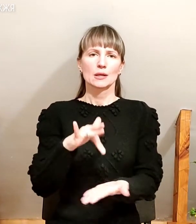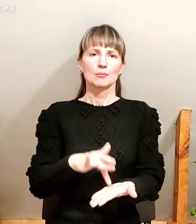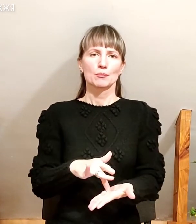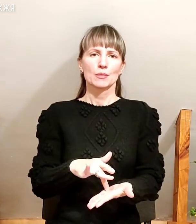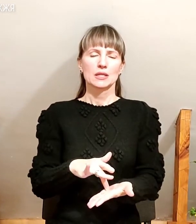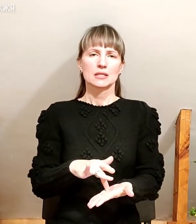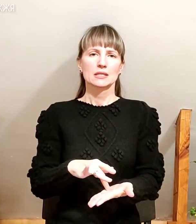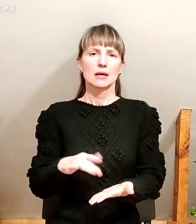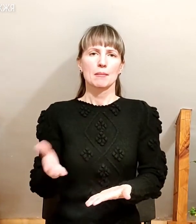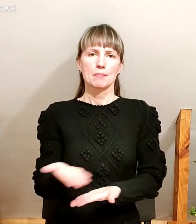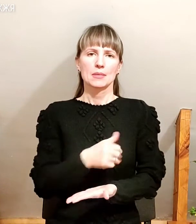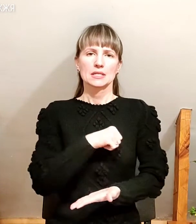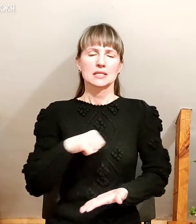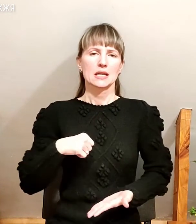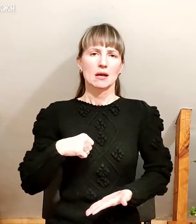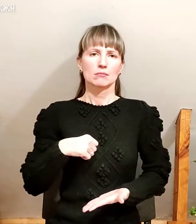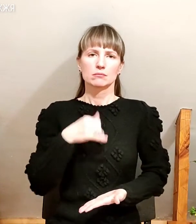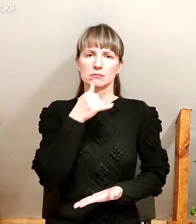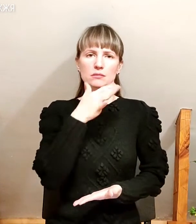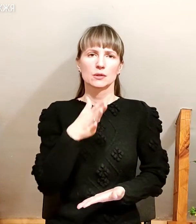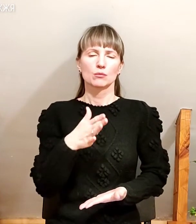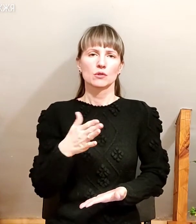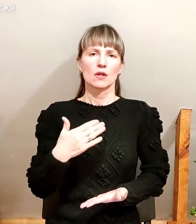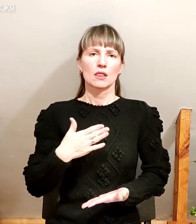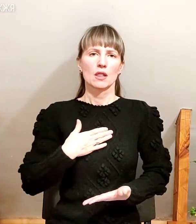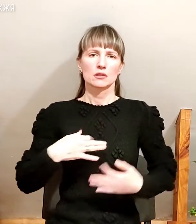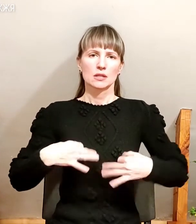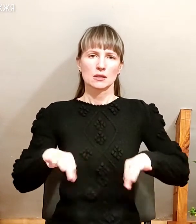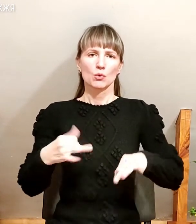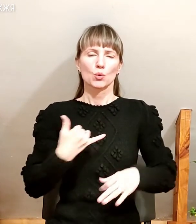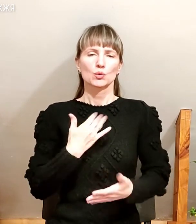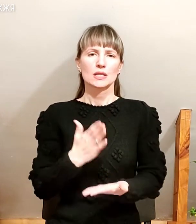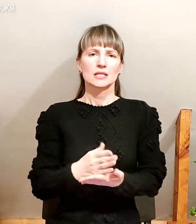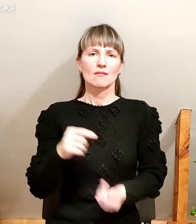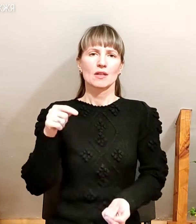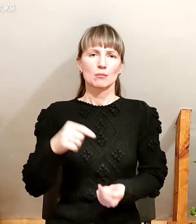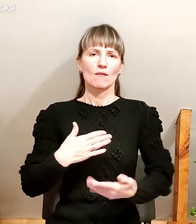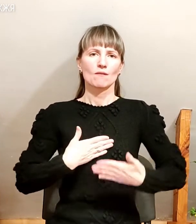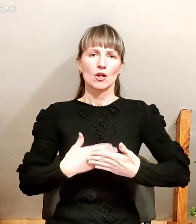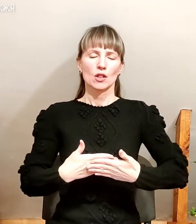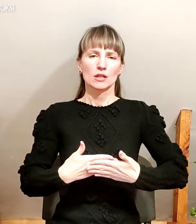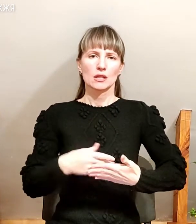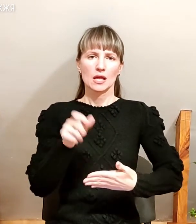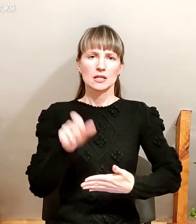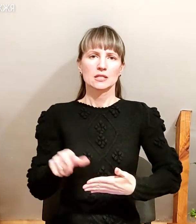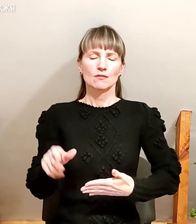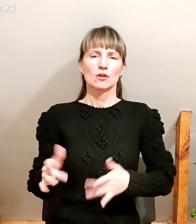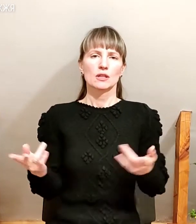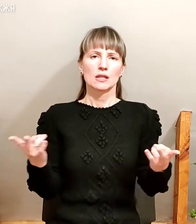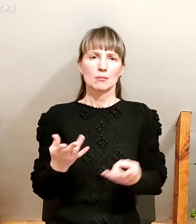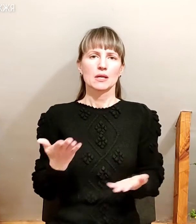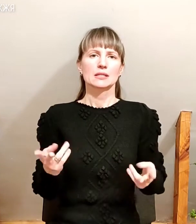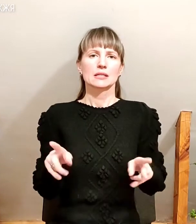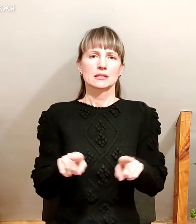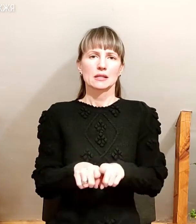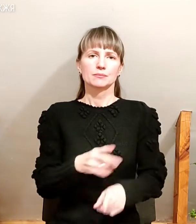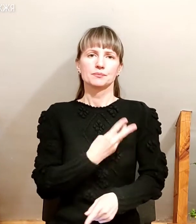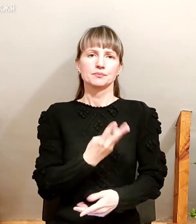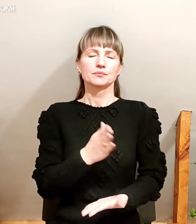ми самі, звичайно, не справляємося нашим транспортом, який у нас є, тому, відповідно, от волонтерство треба. А якщо такі бажаючі є, тобто звертайтесь,